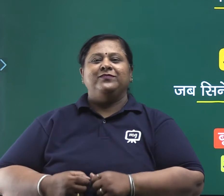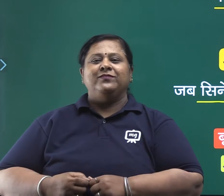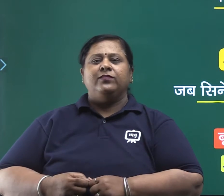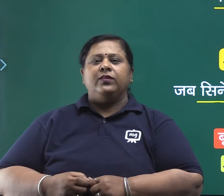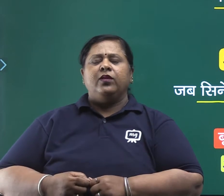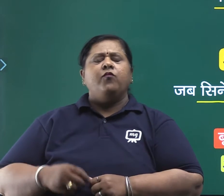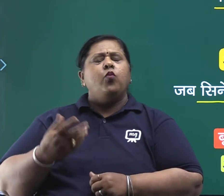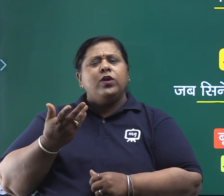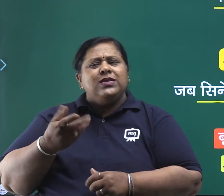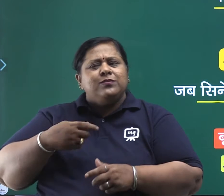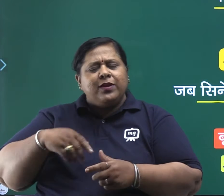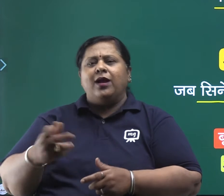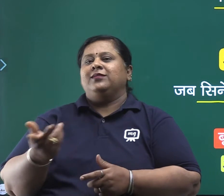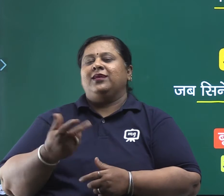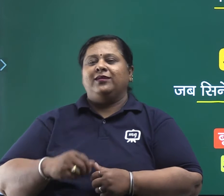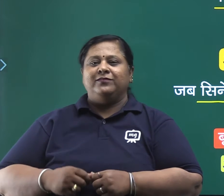वो किस प्रकार से